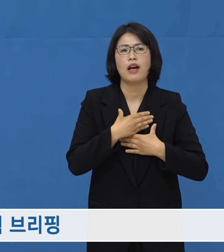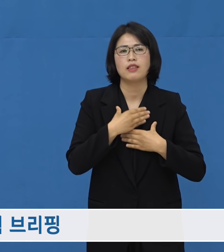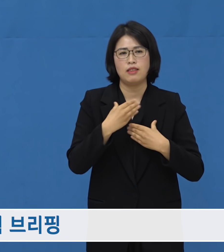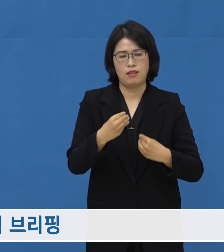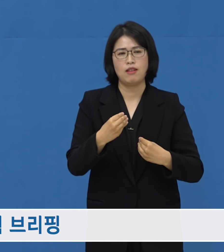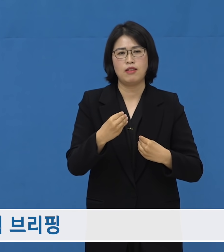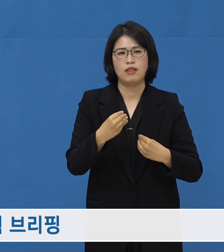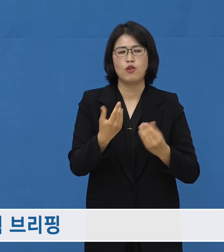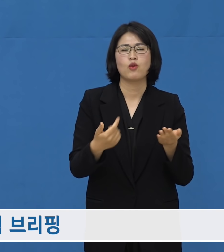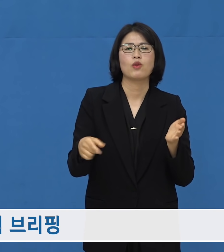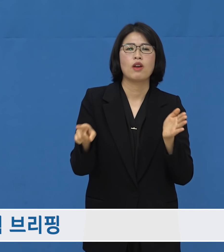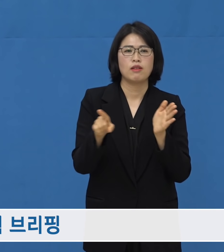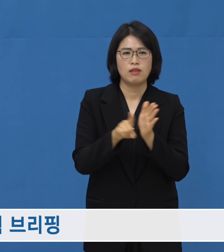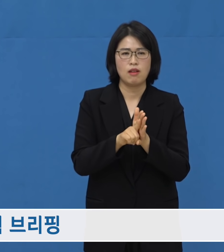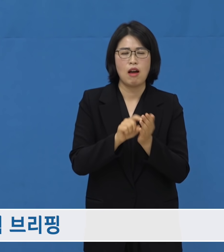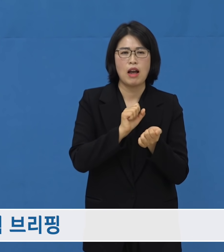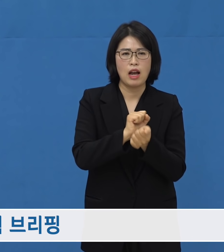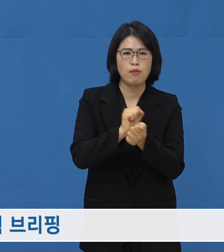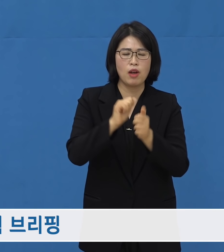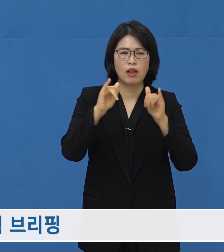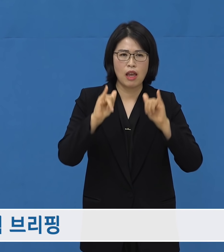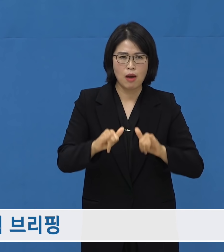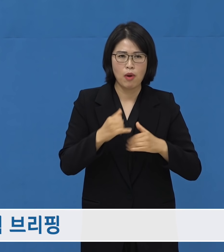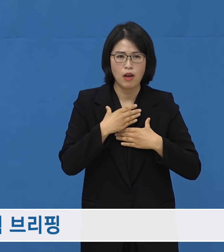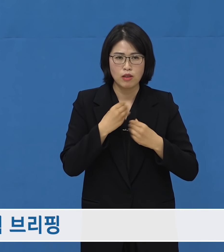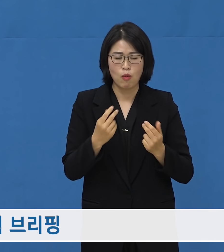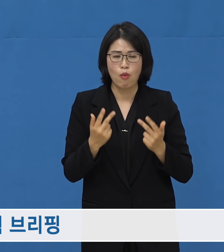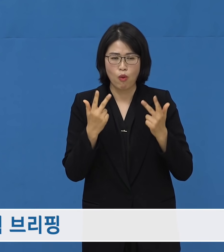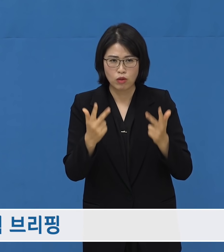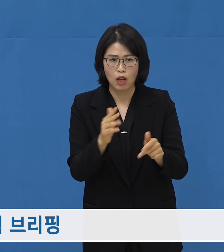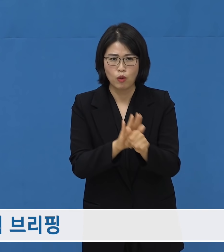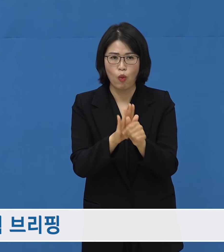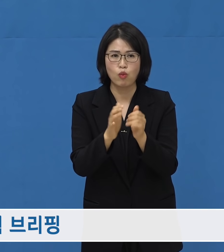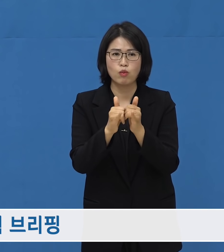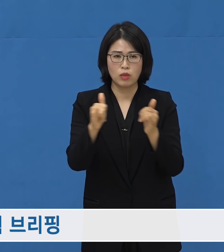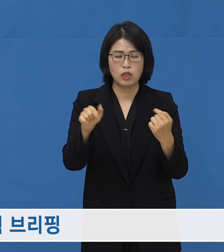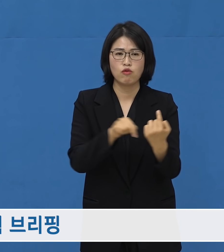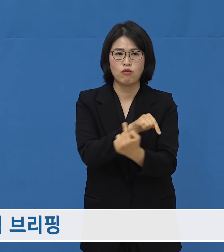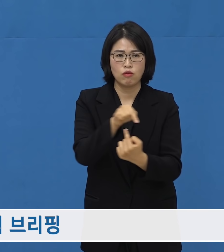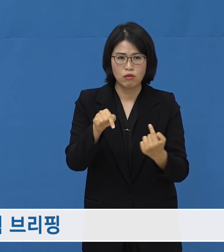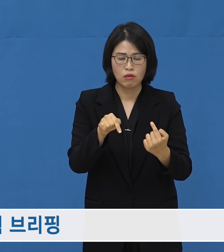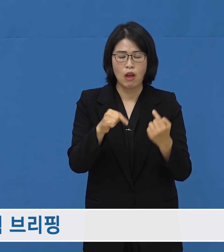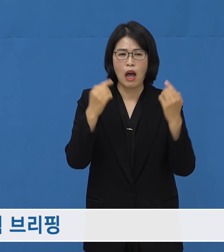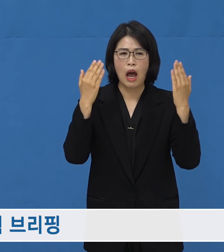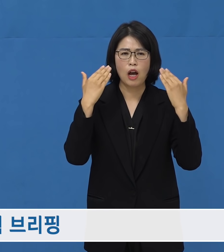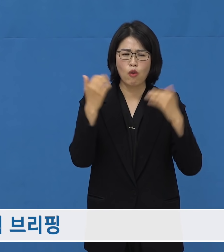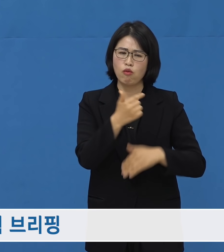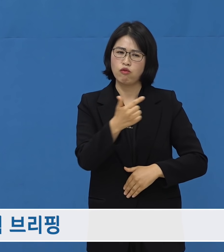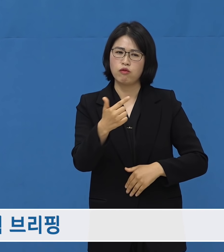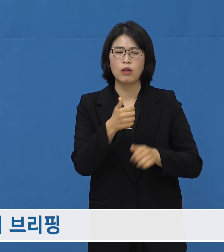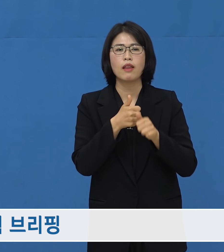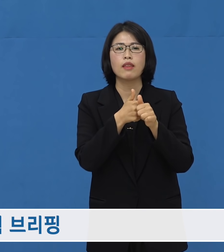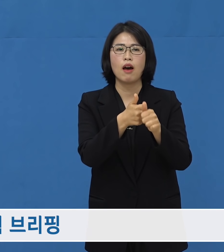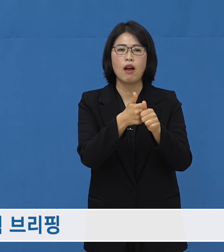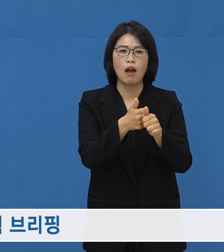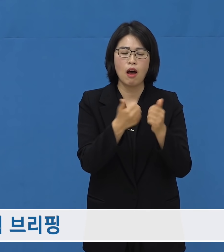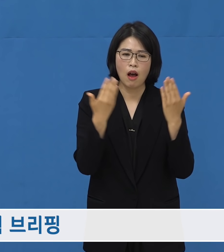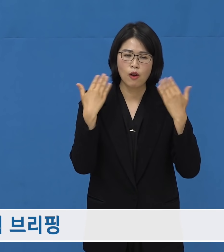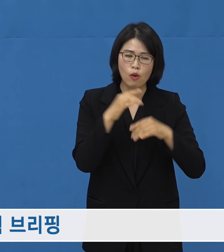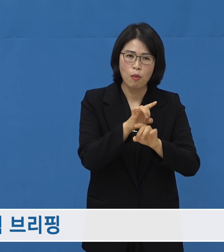위해 감염 예방 안전 봉사 도우미를 운영합니다. 학교 규모에 따라